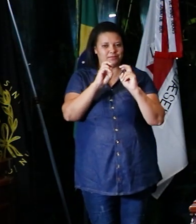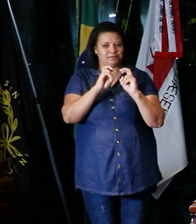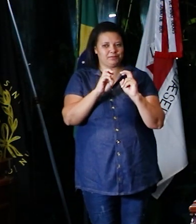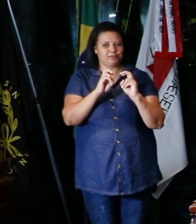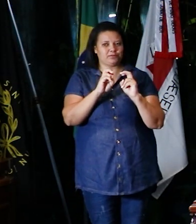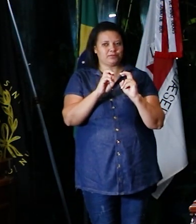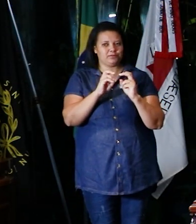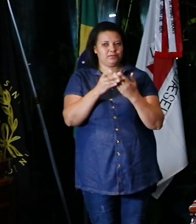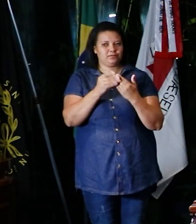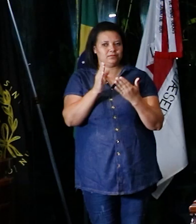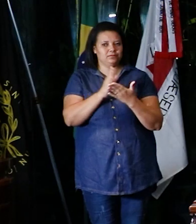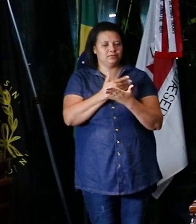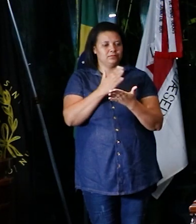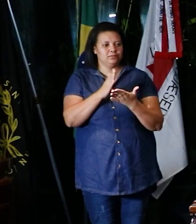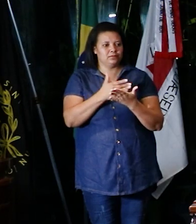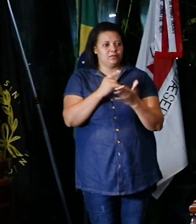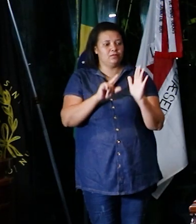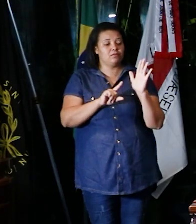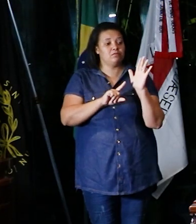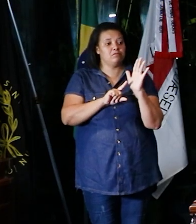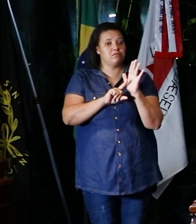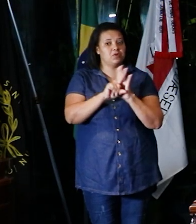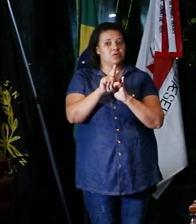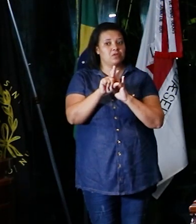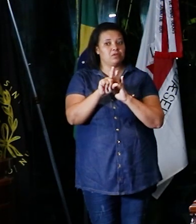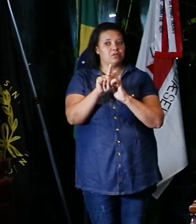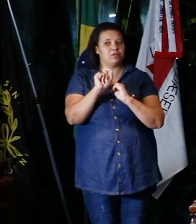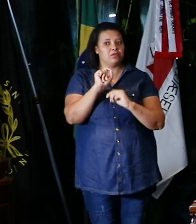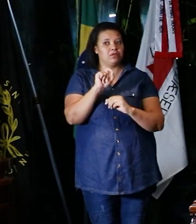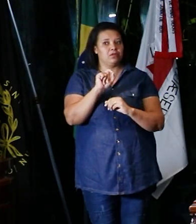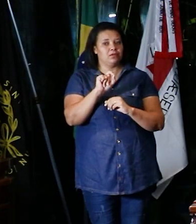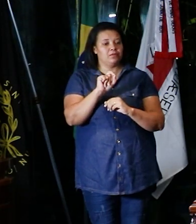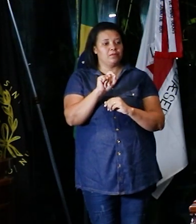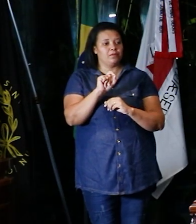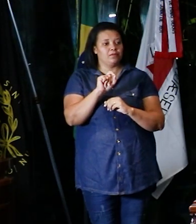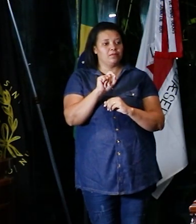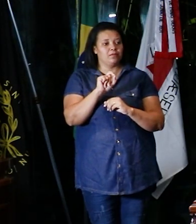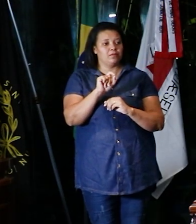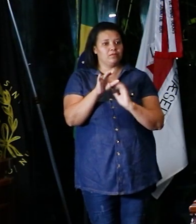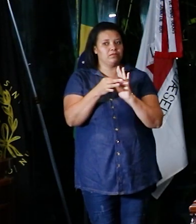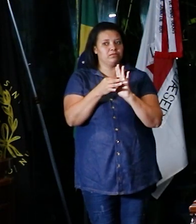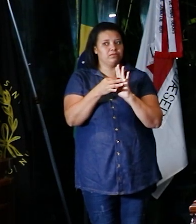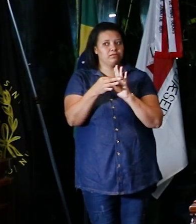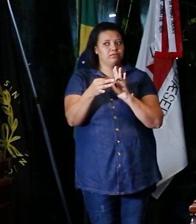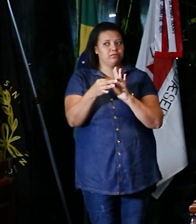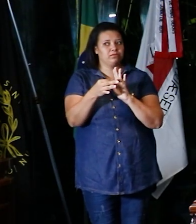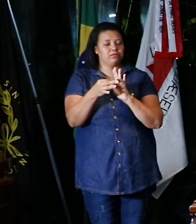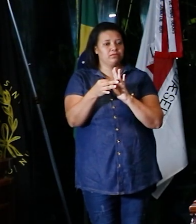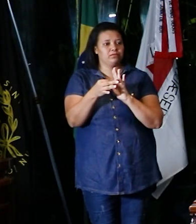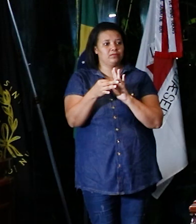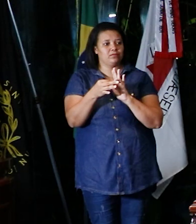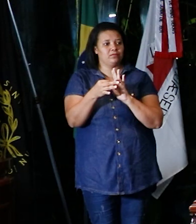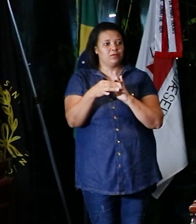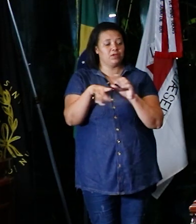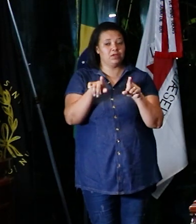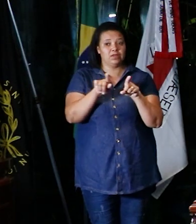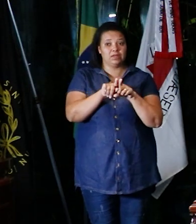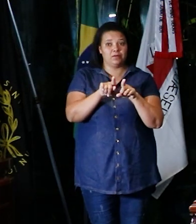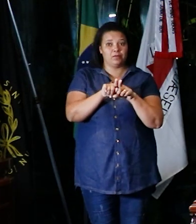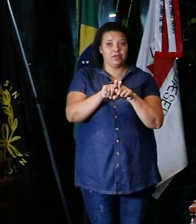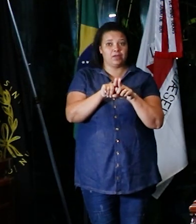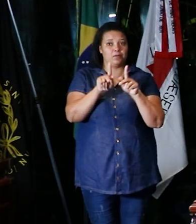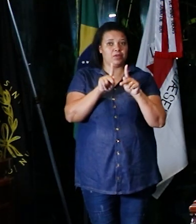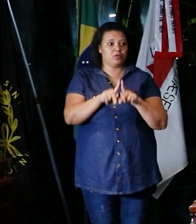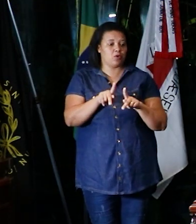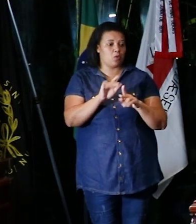jeito. Mas a minha pergunta era, que você falou do cronista, se isso vale também para o